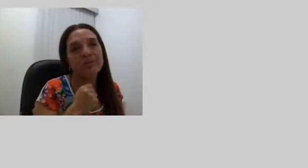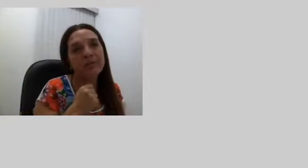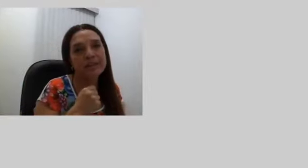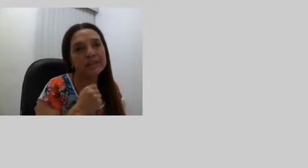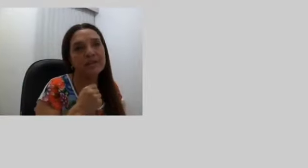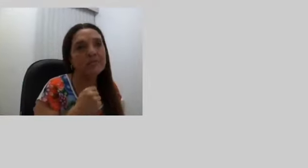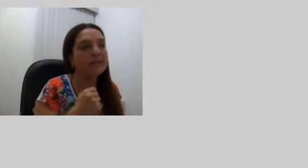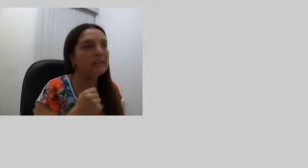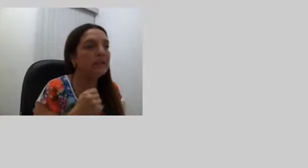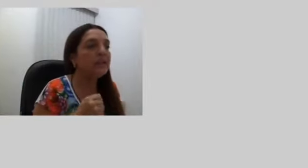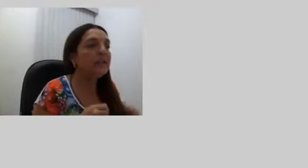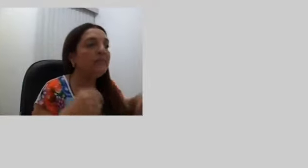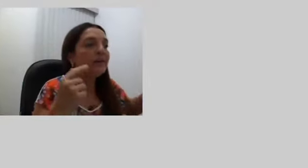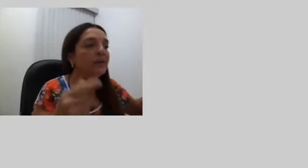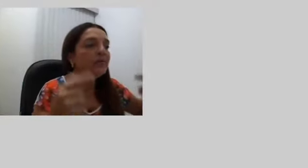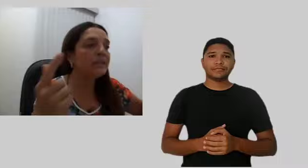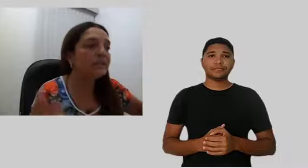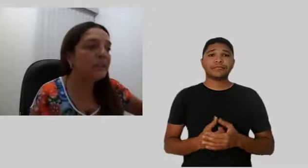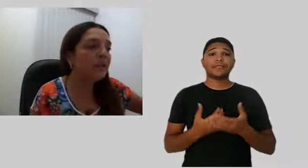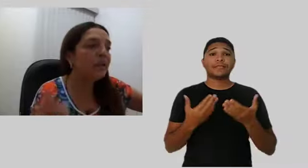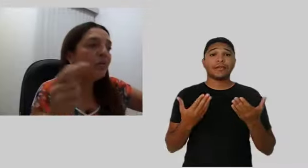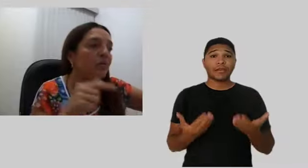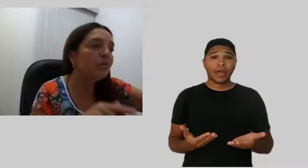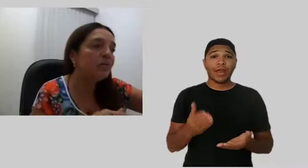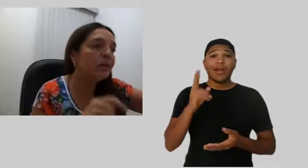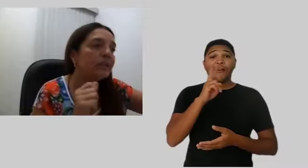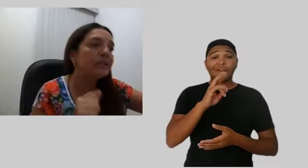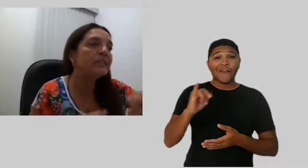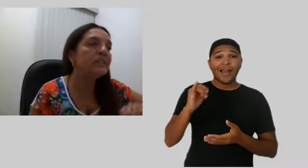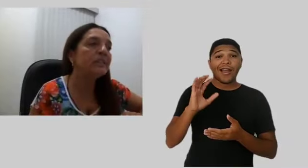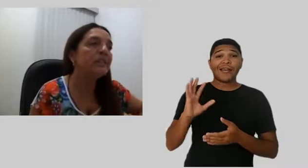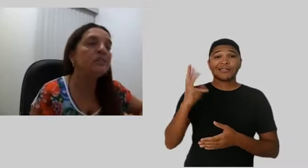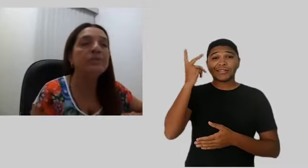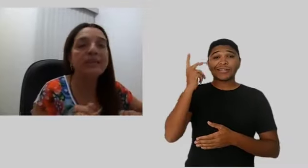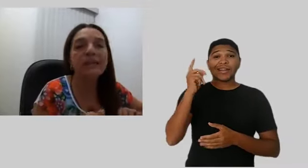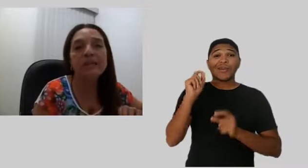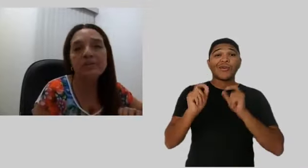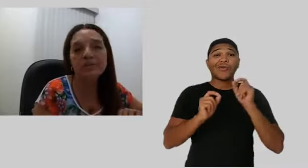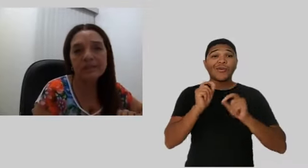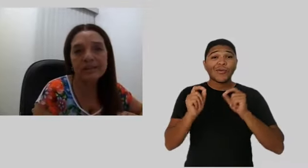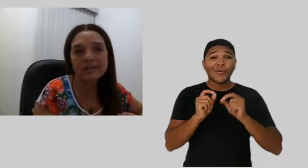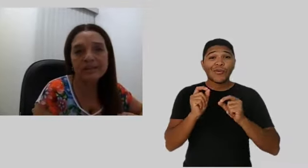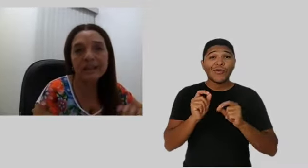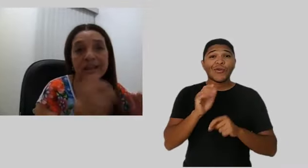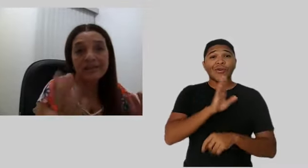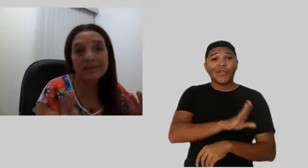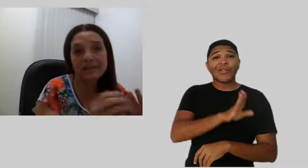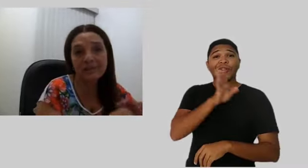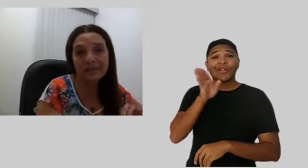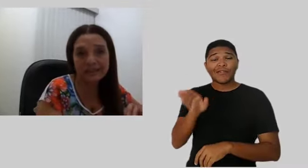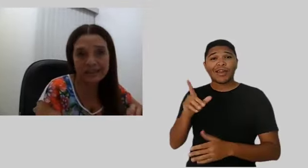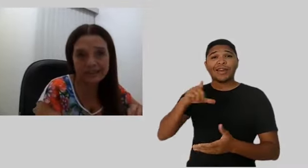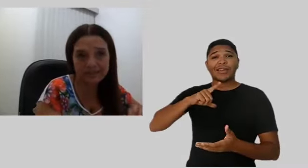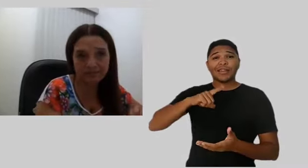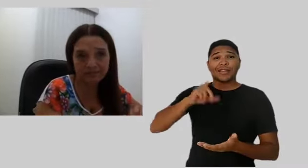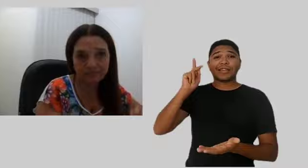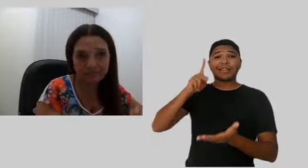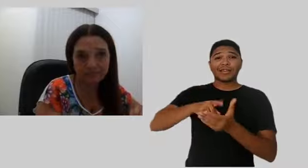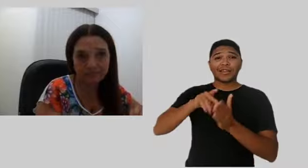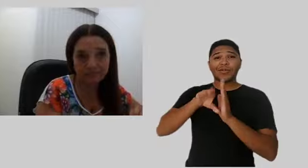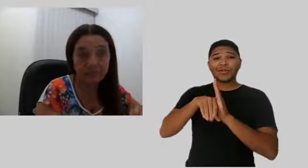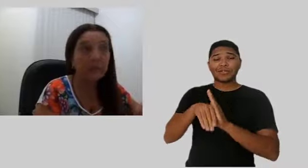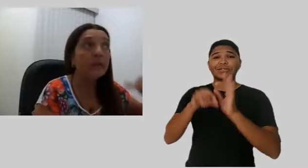pensamento, que foi aquilo que eu falei inicialmente, que vai acontecer quando a criança chega nos verdadeiros conceitos, que é na fase da